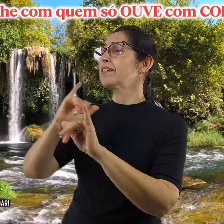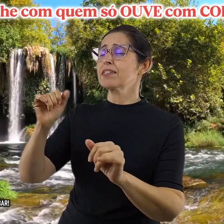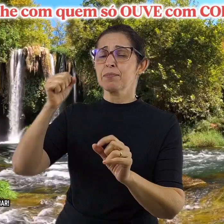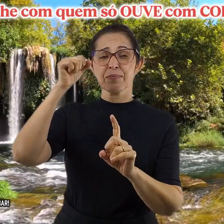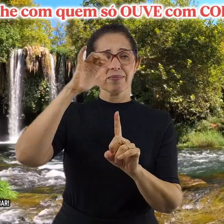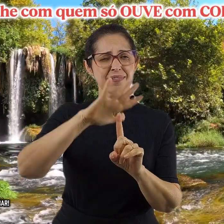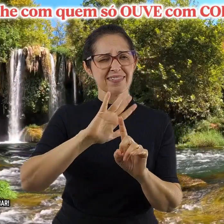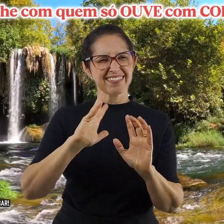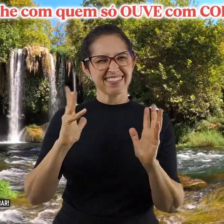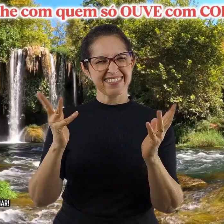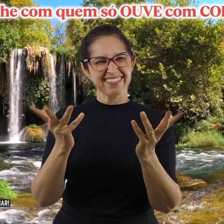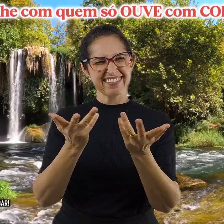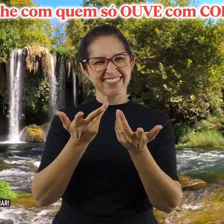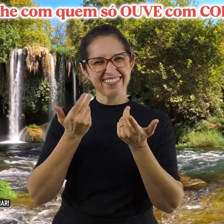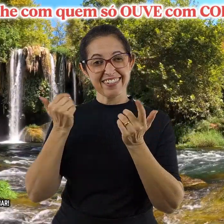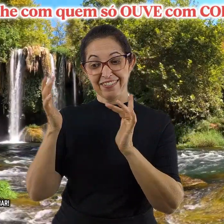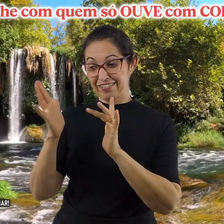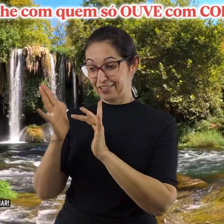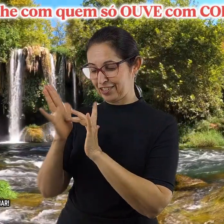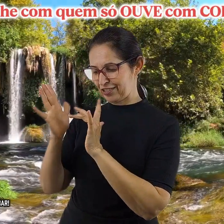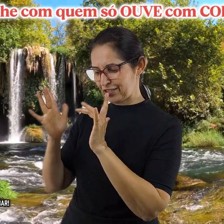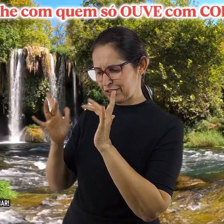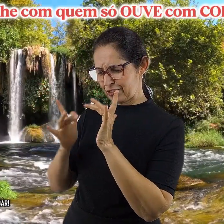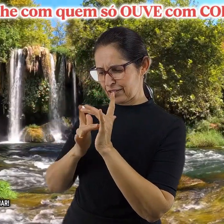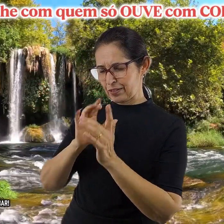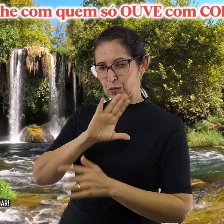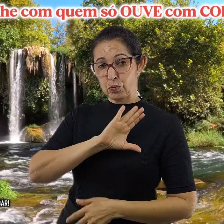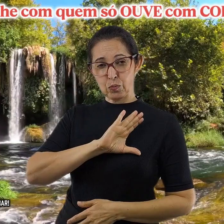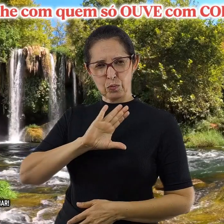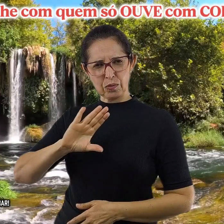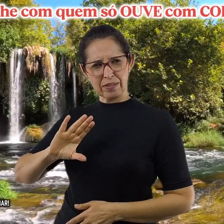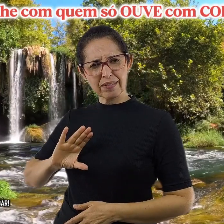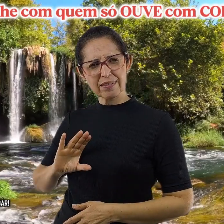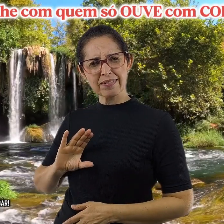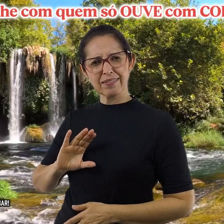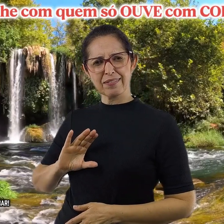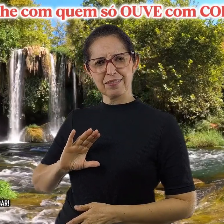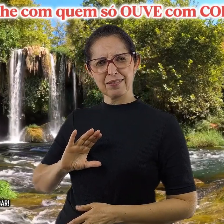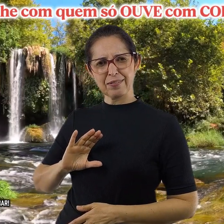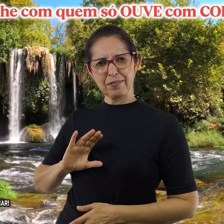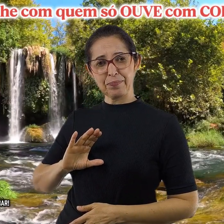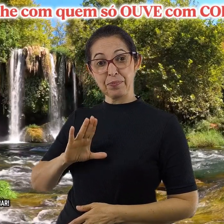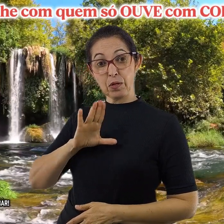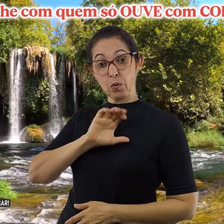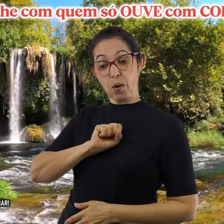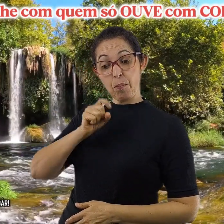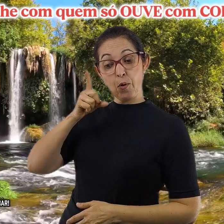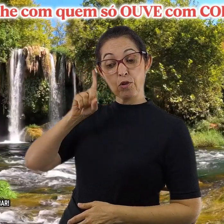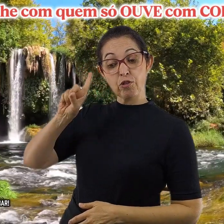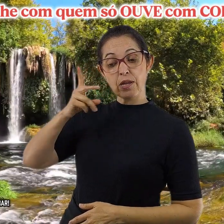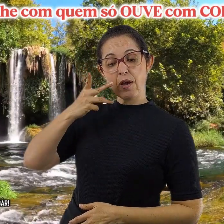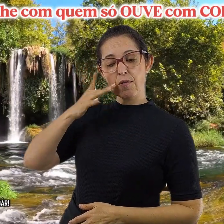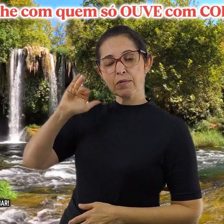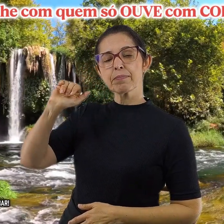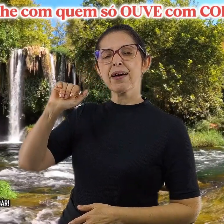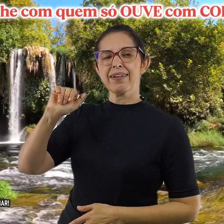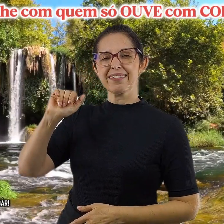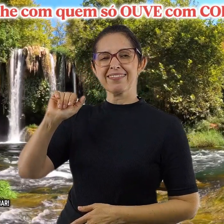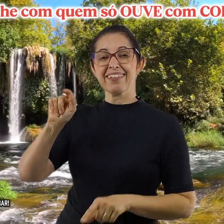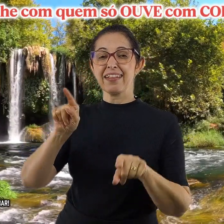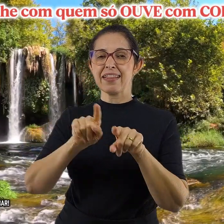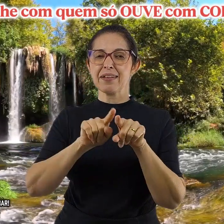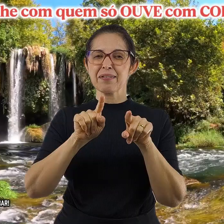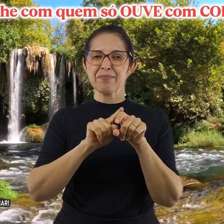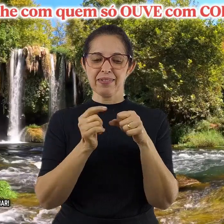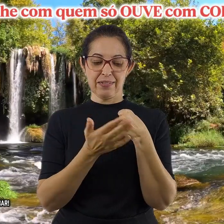que a graça maravilhosa do nosso Senhor e Salvador Jesus Cristo, o amor de Deus, as doces e ternas consolações